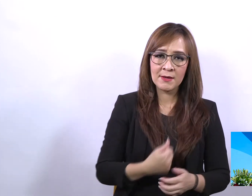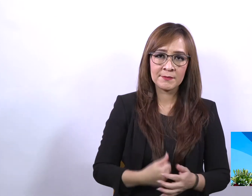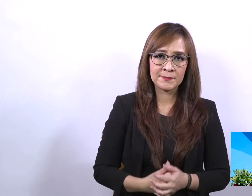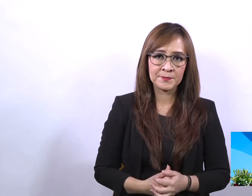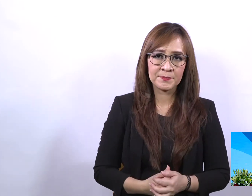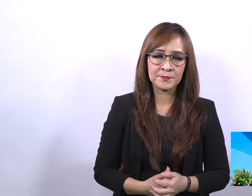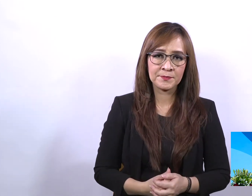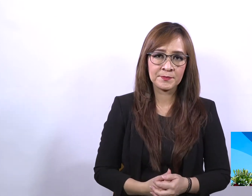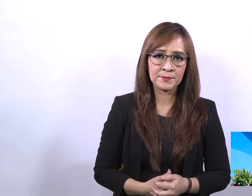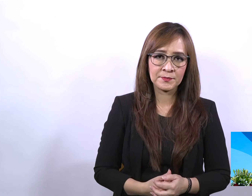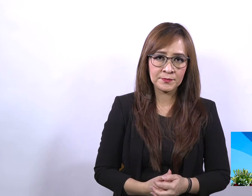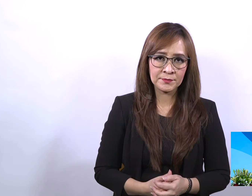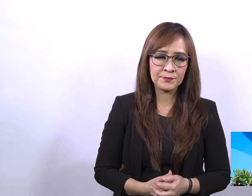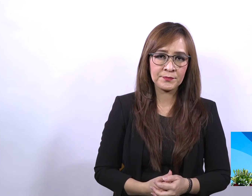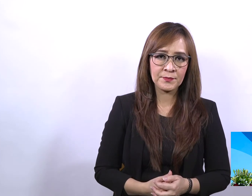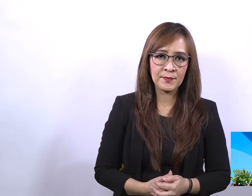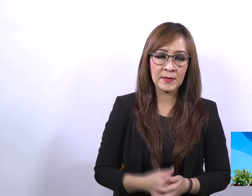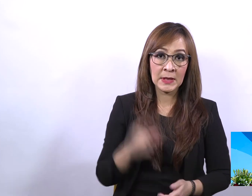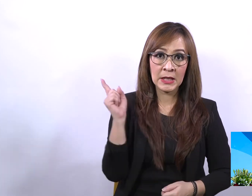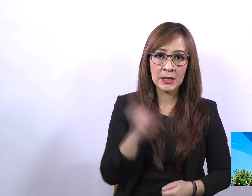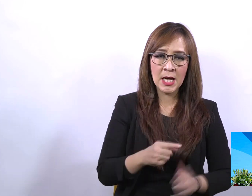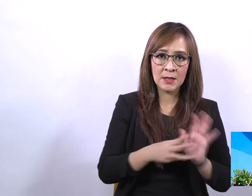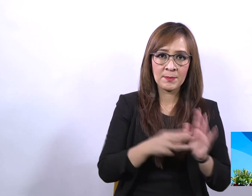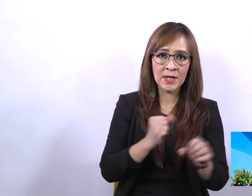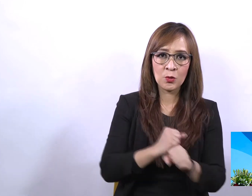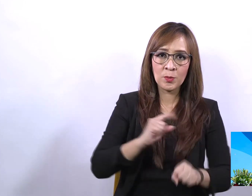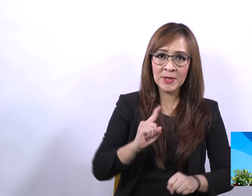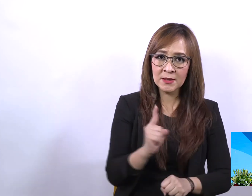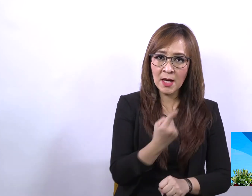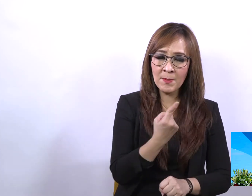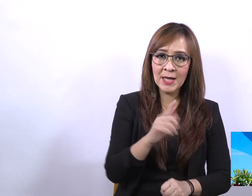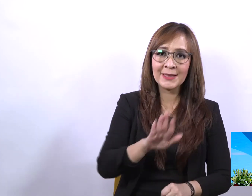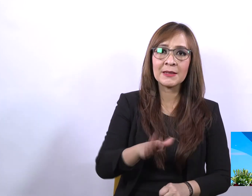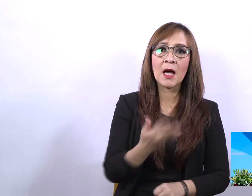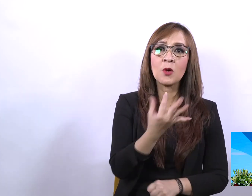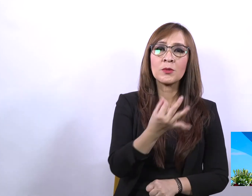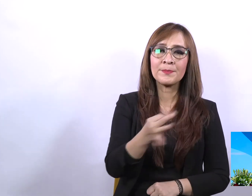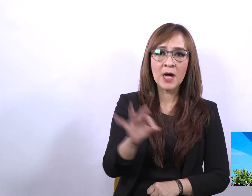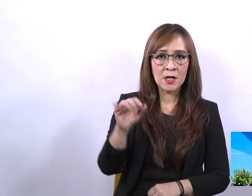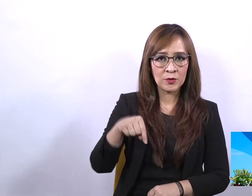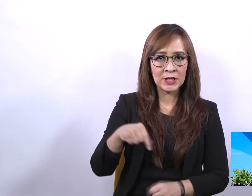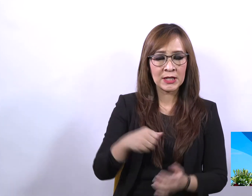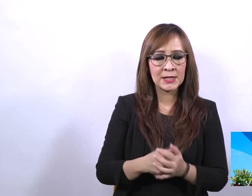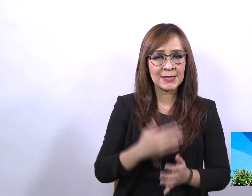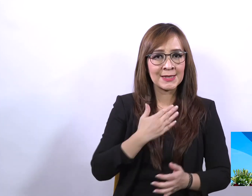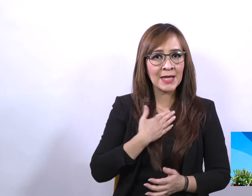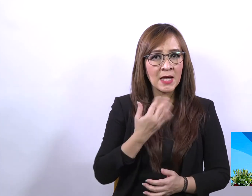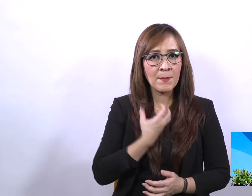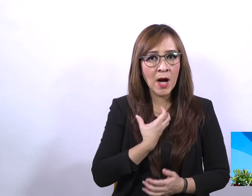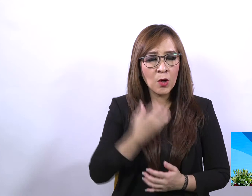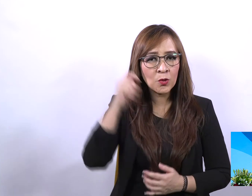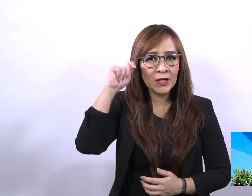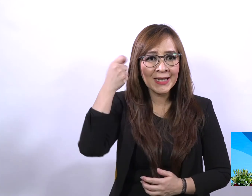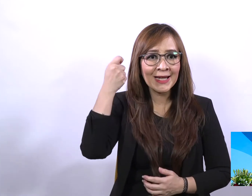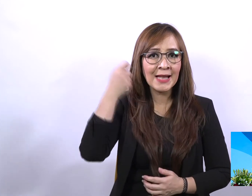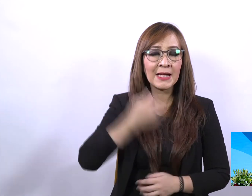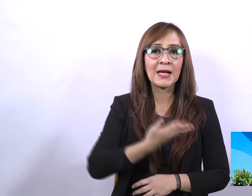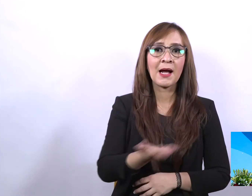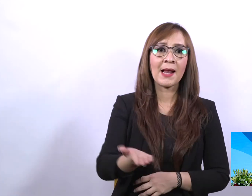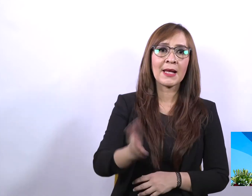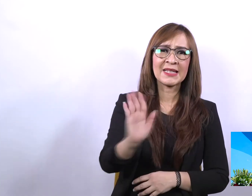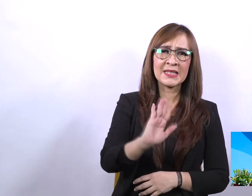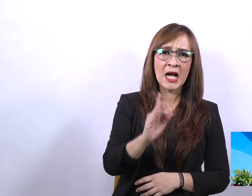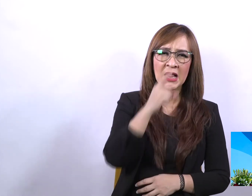Saya mengasihi saudara hari minggu pertama di tahun yang baru ini Sayanya mau mengingatkan road jangan